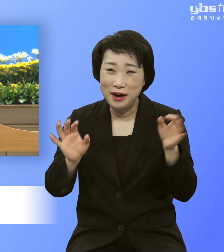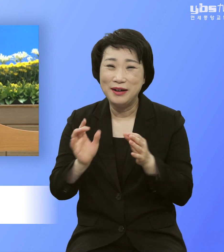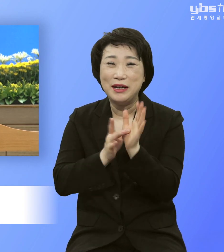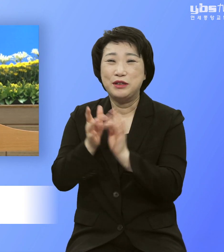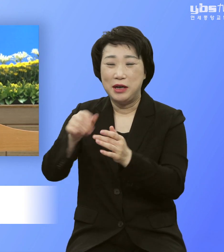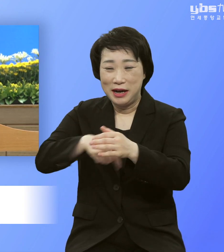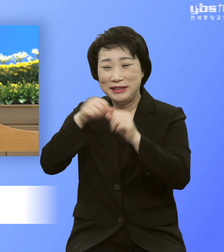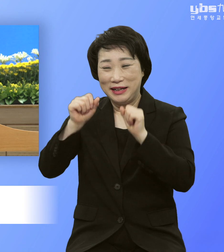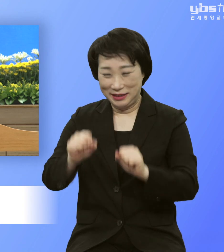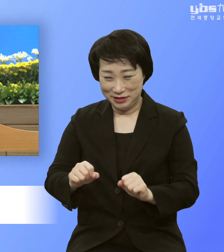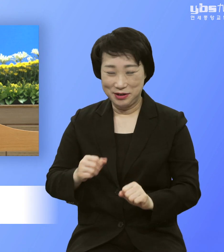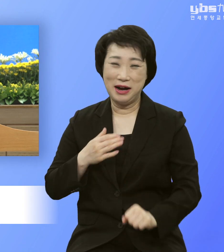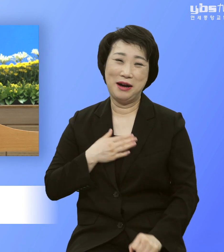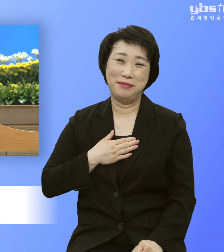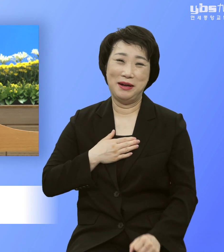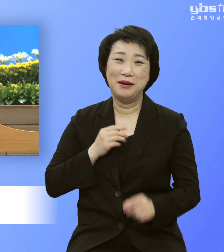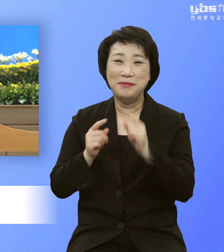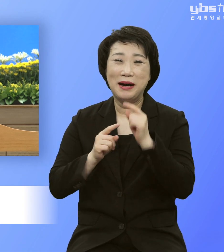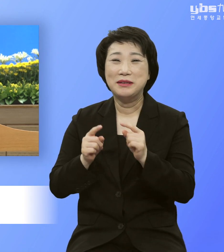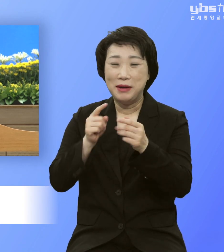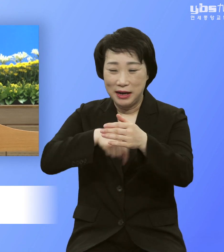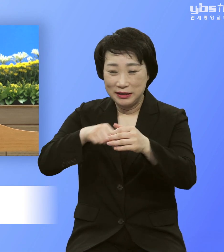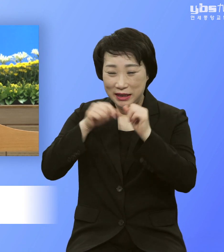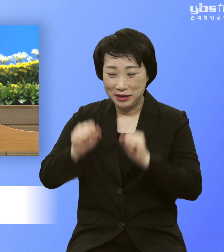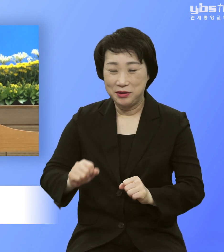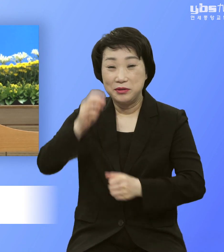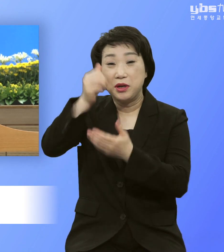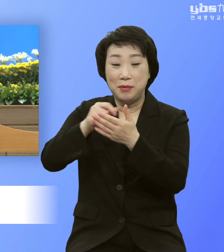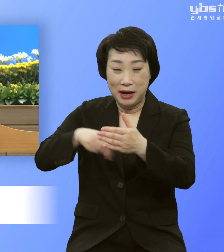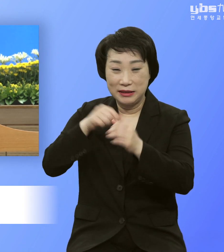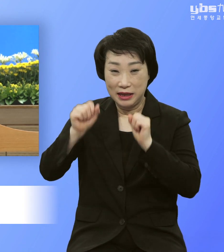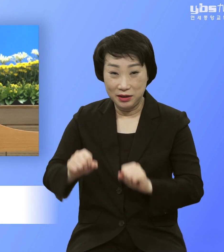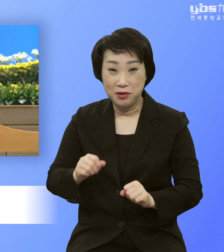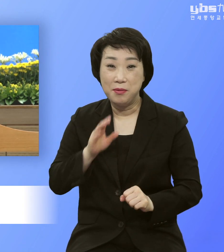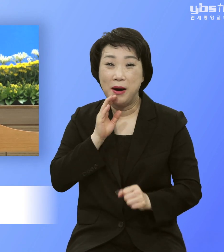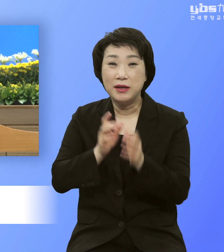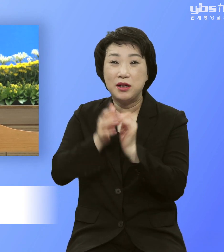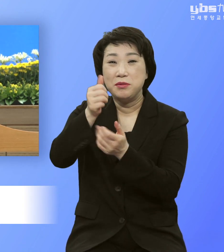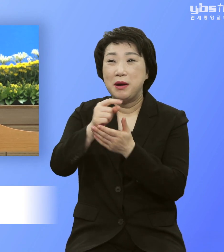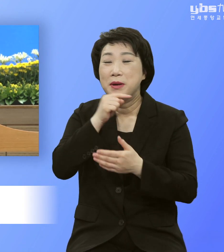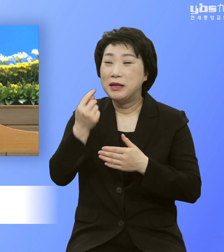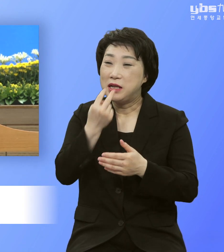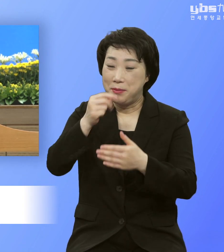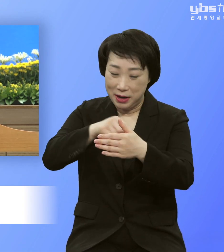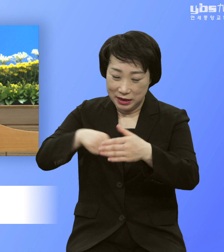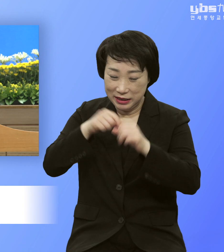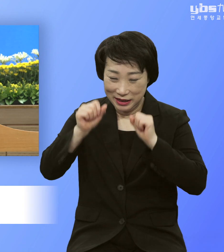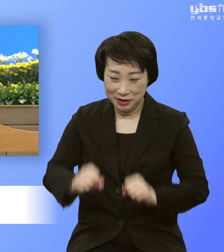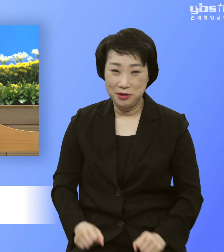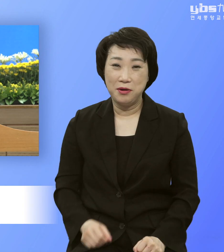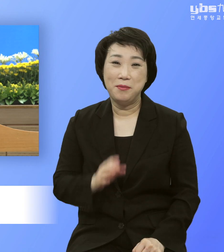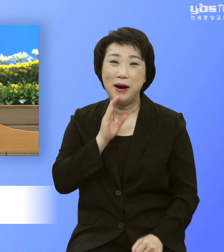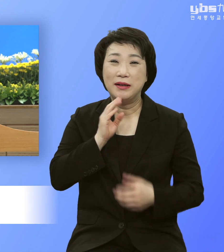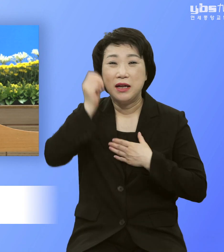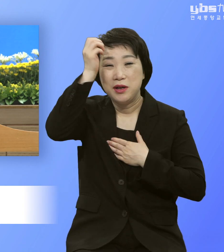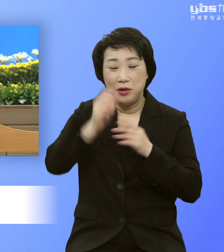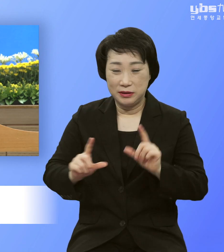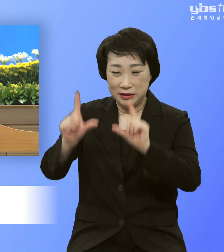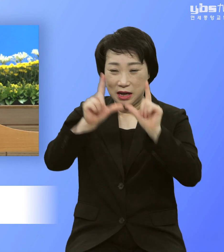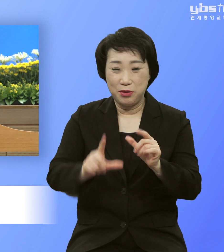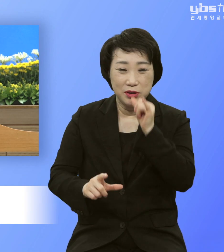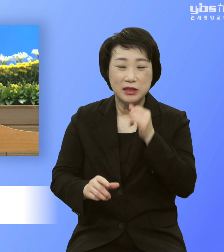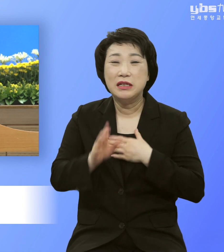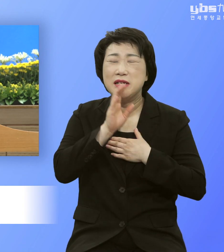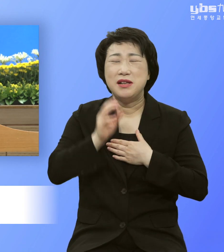예수 안에 있다고 했고, 말씀 안에 있고, 성령 안에 있고, 그 피의 성령 안에 있고, 내 영혼이 살고